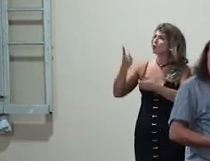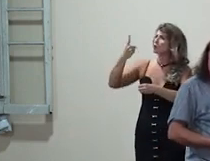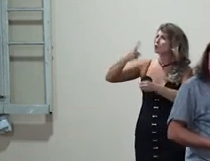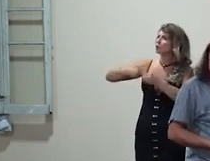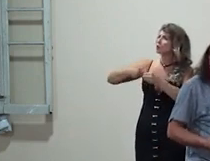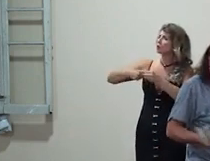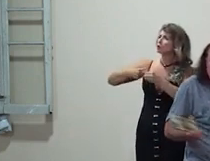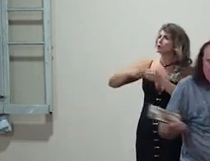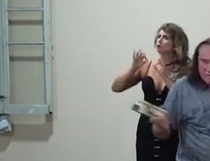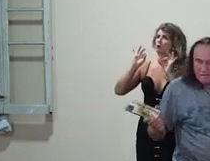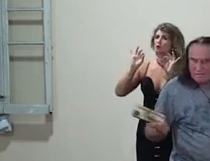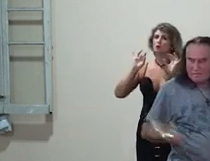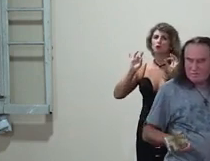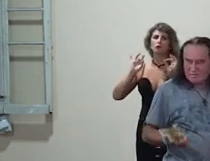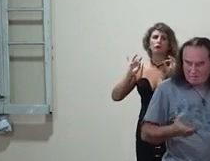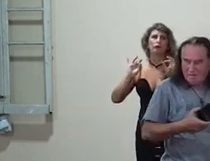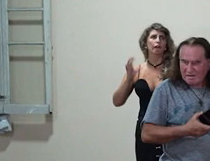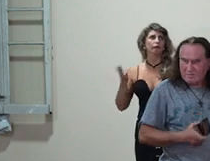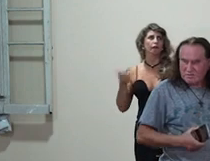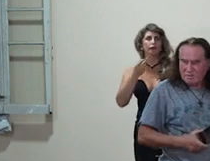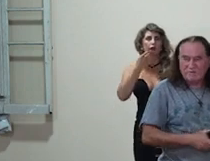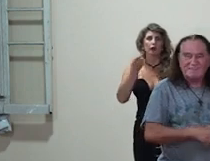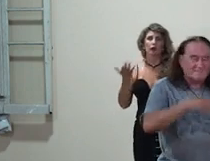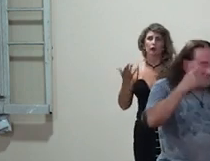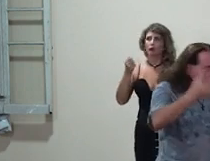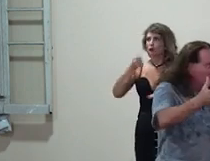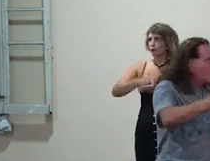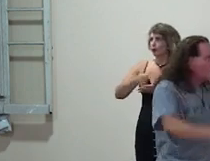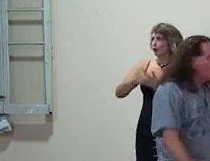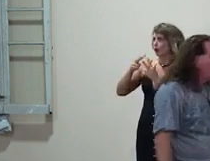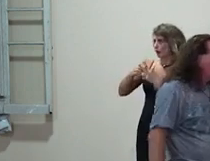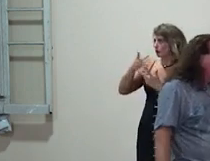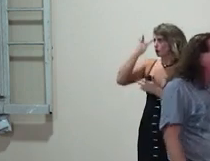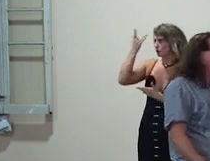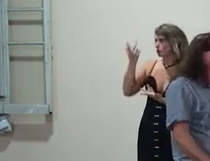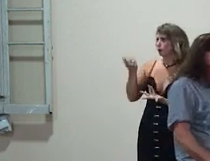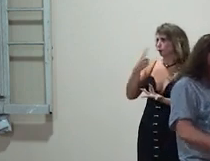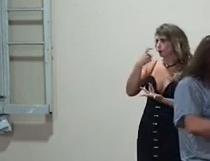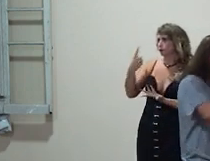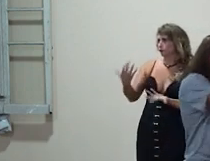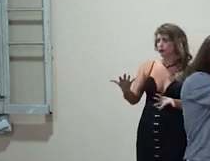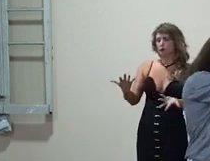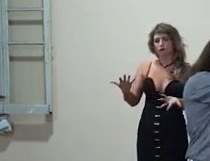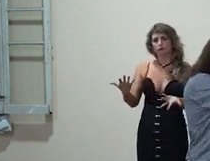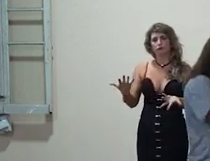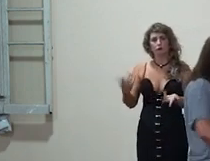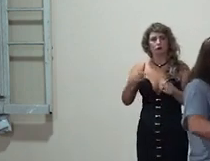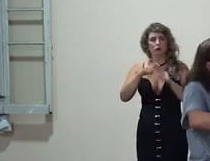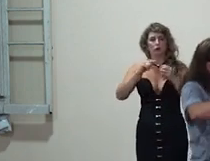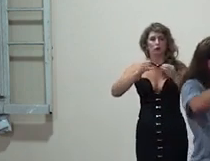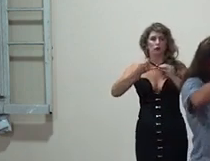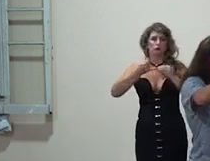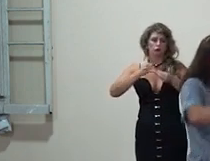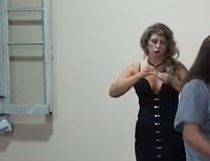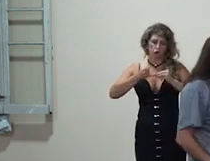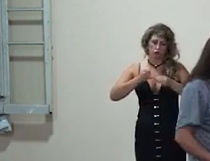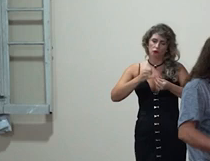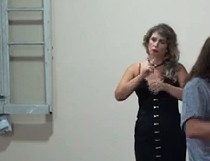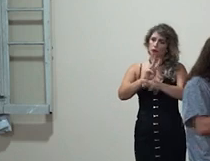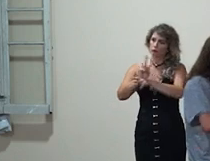cidade chiqueira. Daí você vai falar o quê para as pessoas? Você vai brigar com as pessoas? Porque está fedendo a cidade. Porque a cidade está na sorte, porque não tem